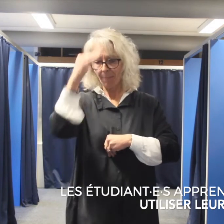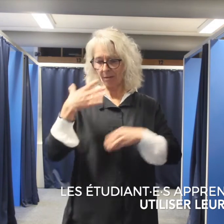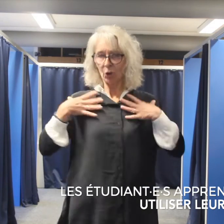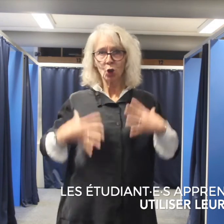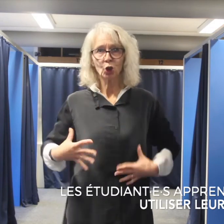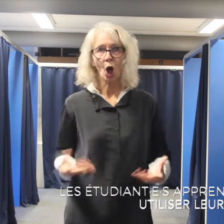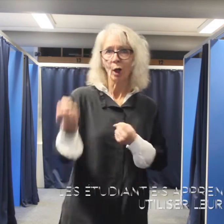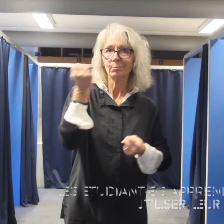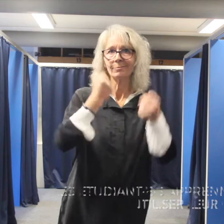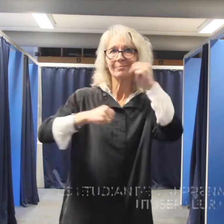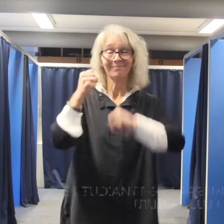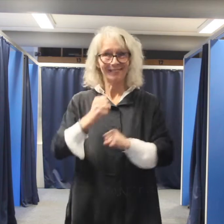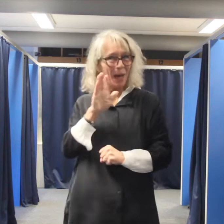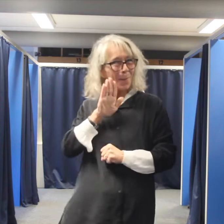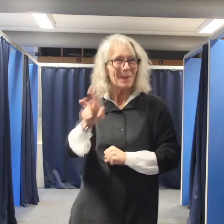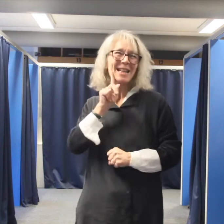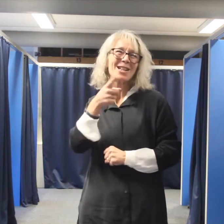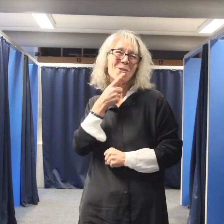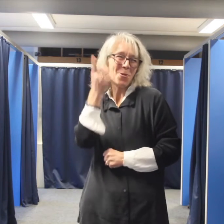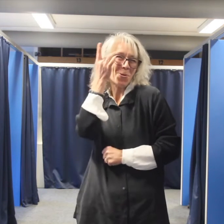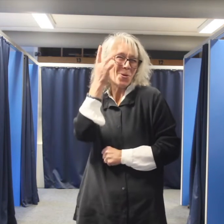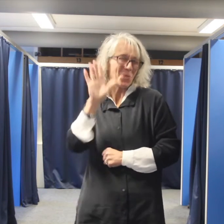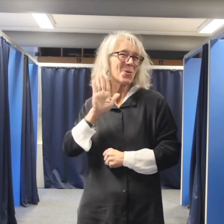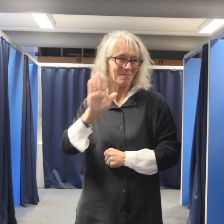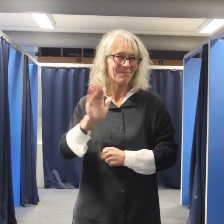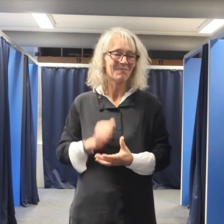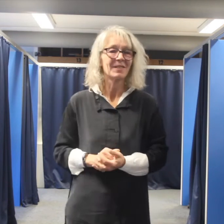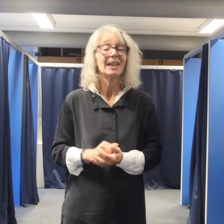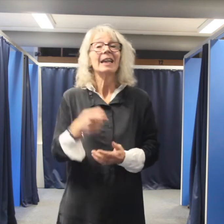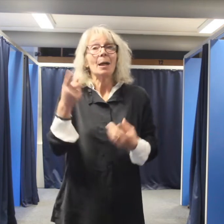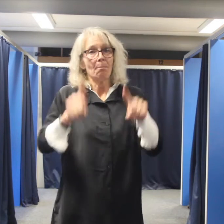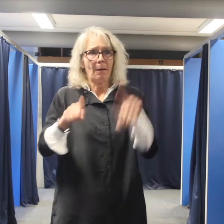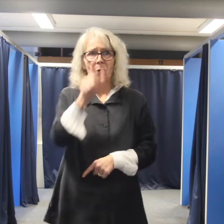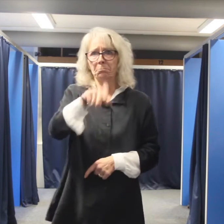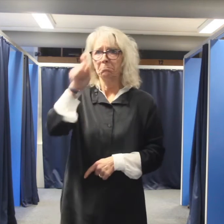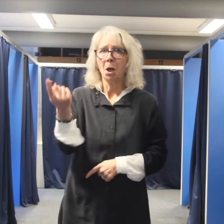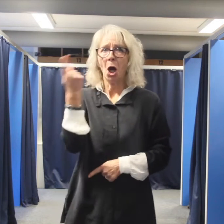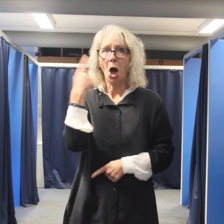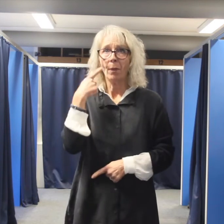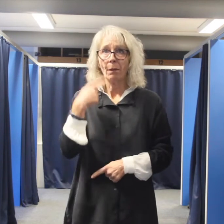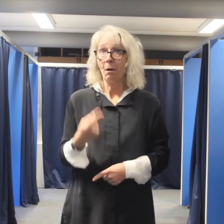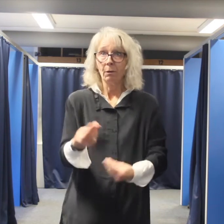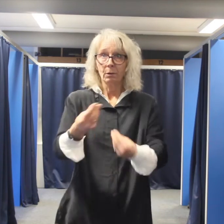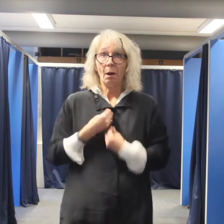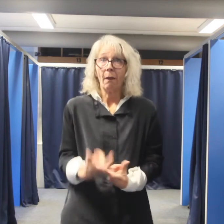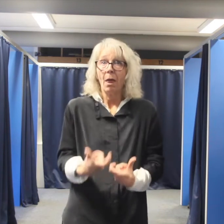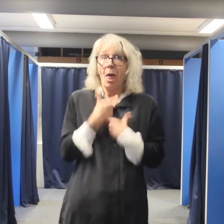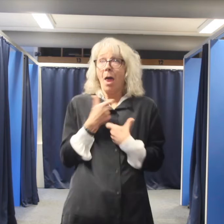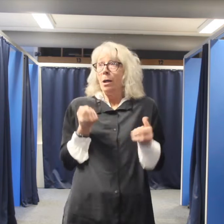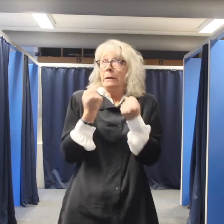très culturel ça, et que parfois ce sont des freins à l'apprentissage de la langue, mais que très